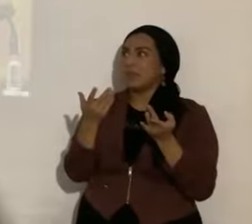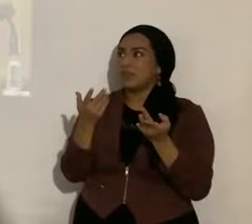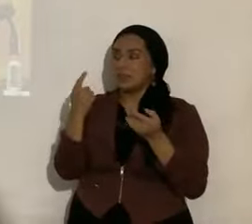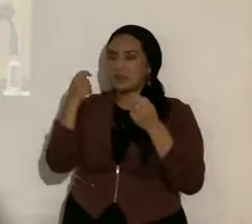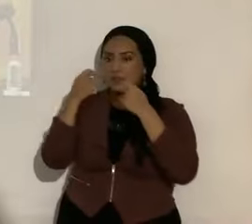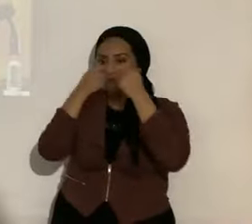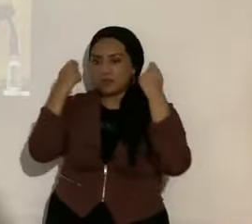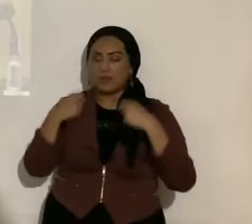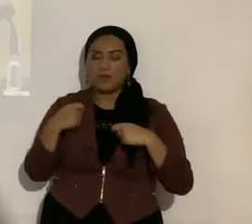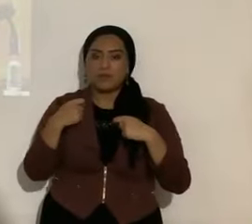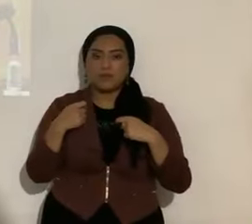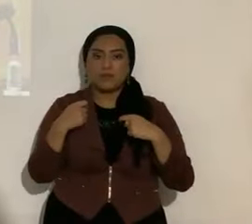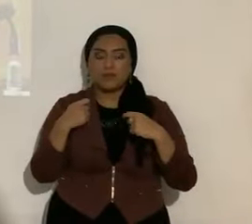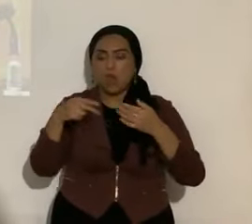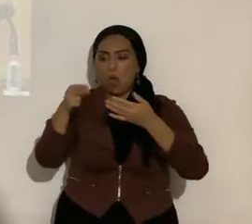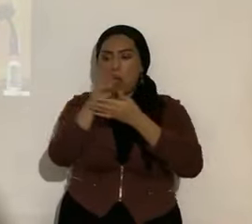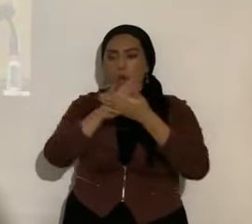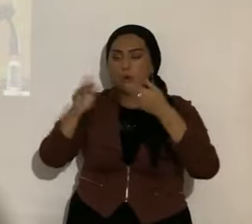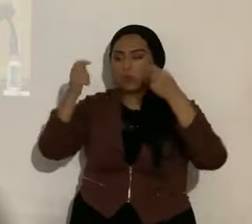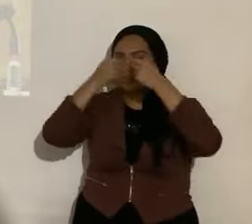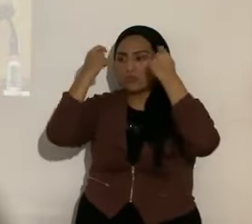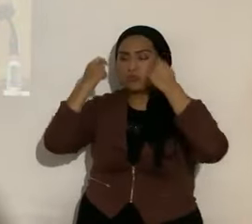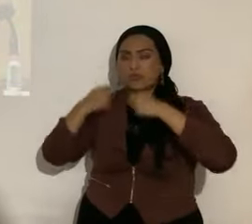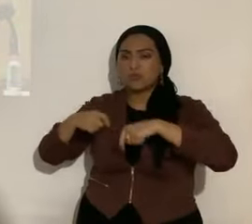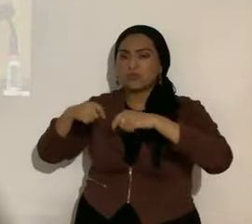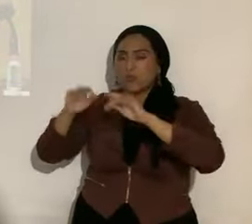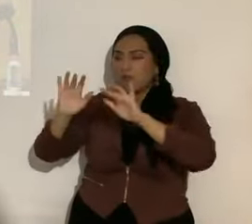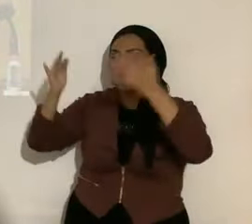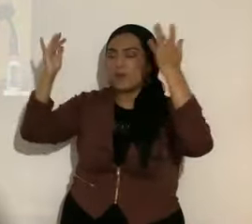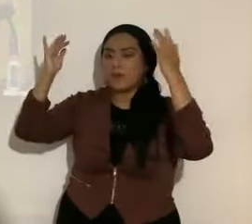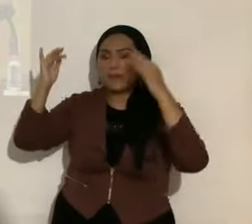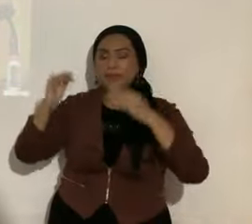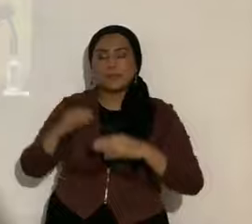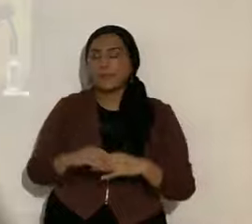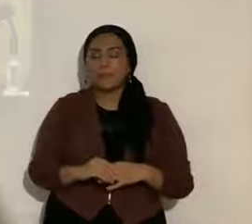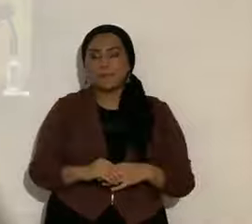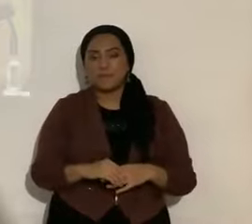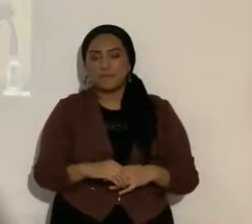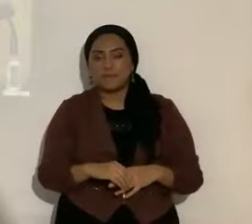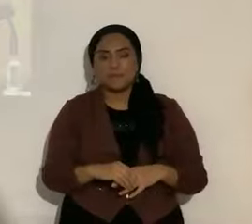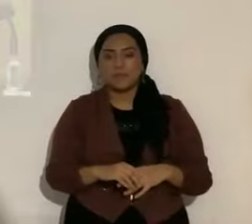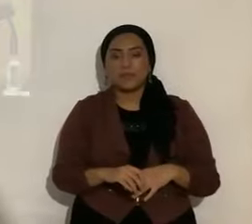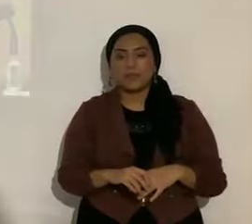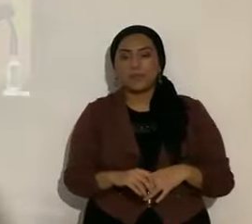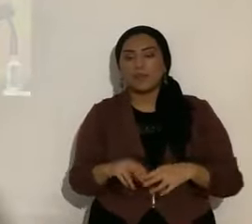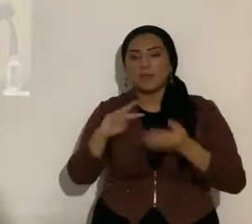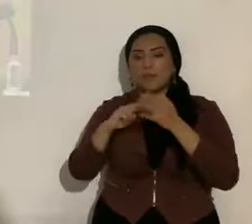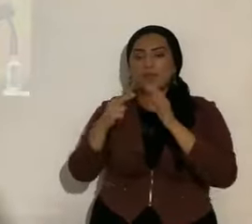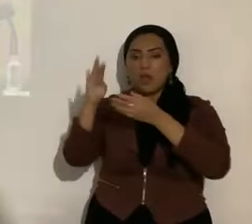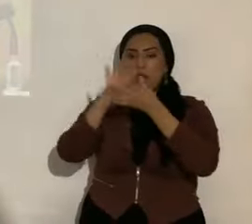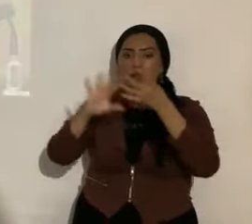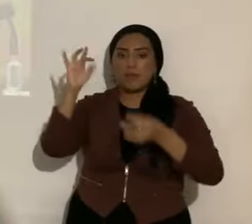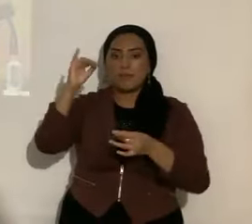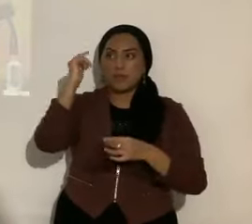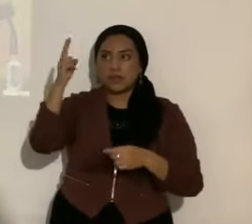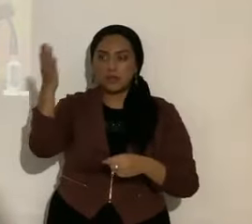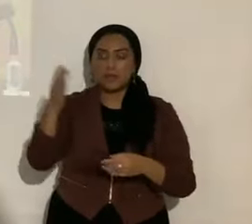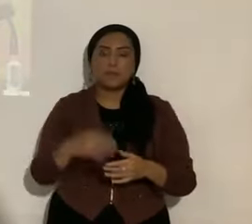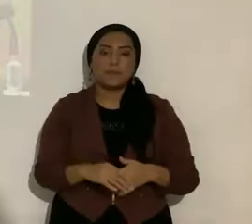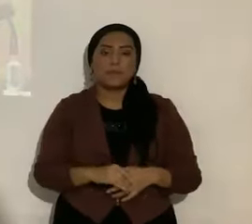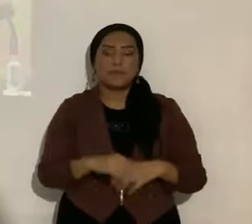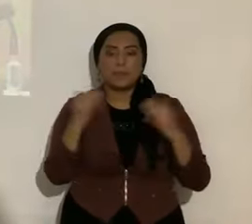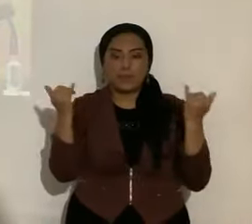manto sagrado, ¿no? Como la película de los 50. No es así. Es la presencia de Yahweh.